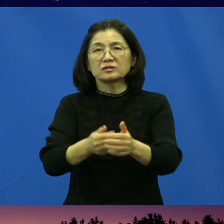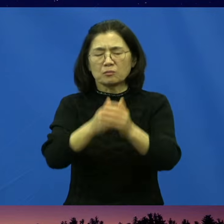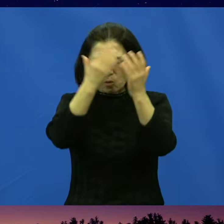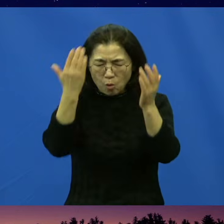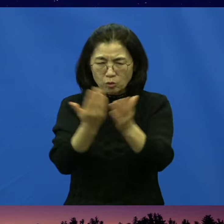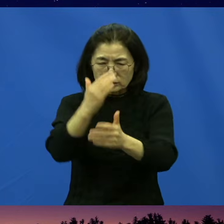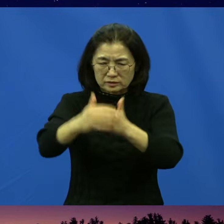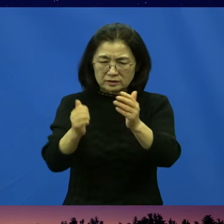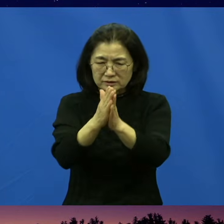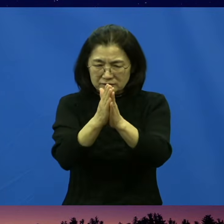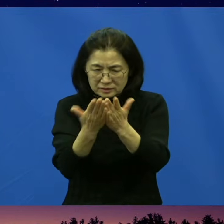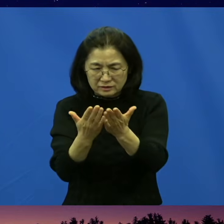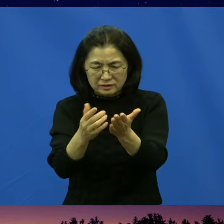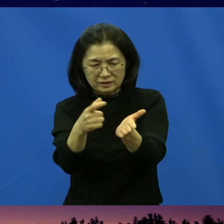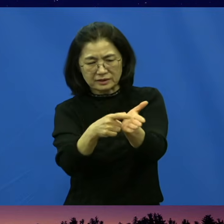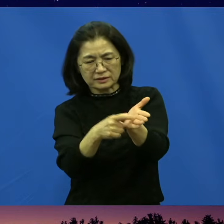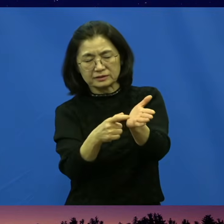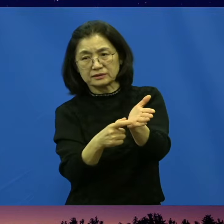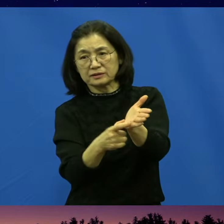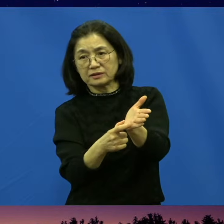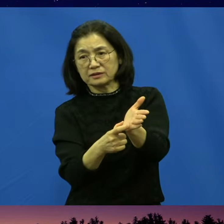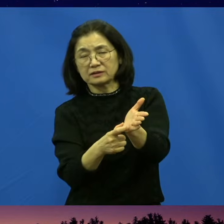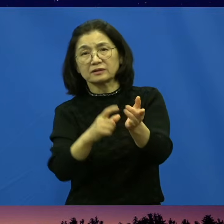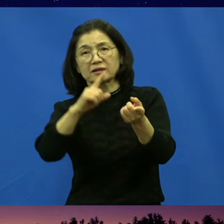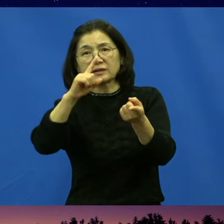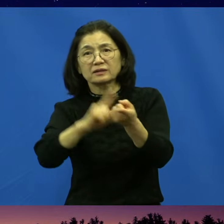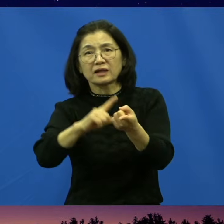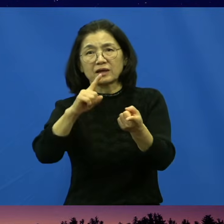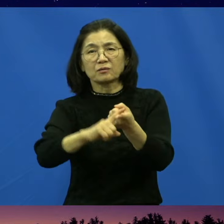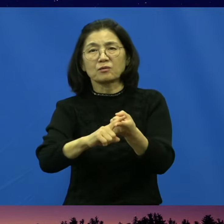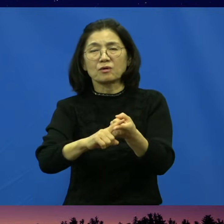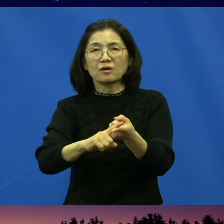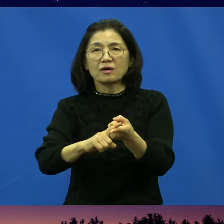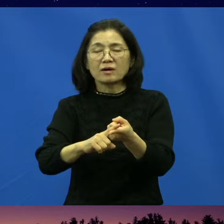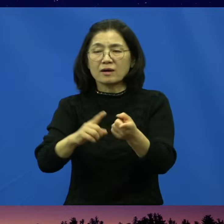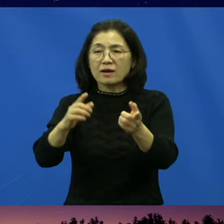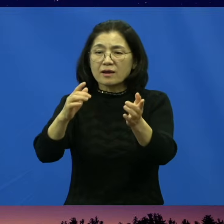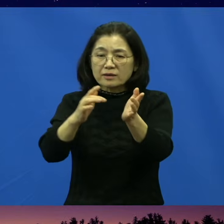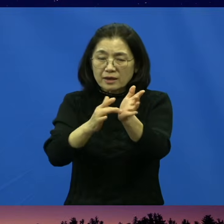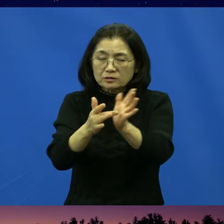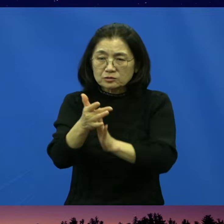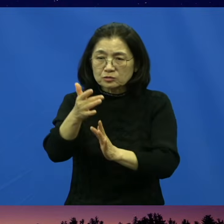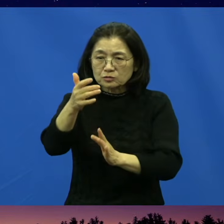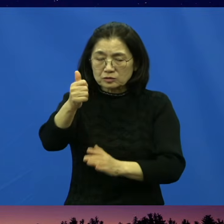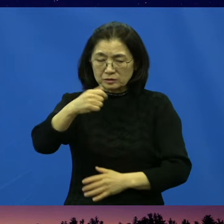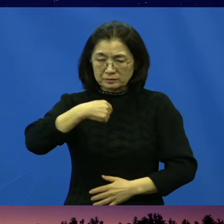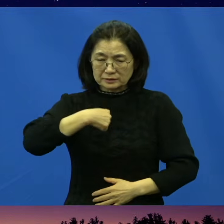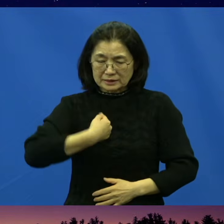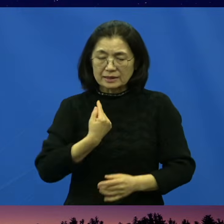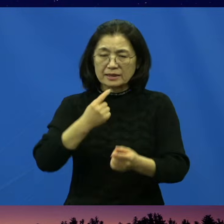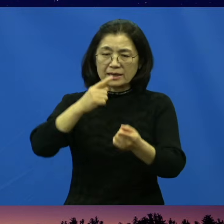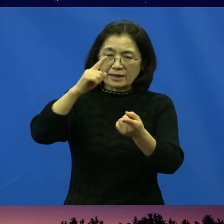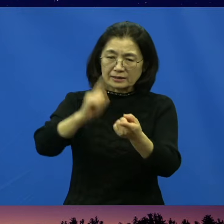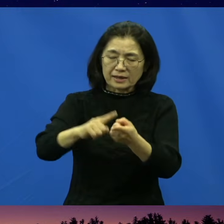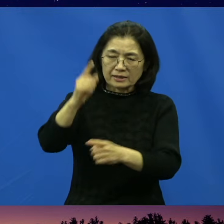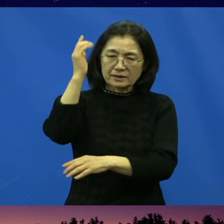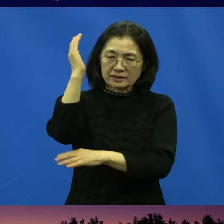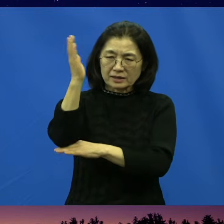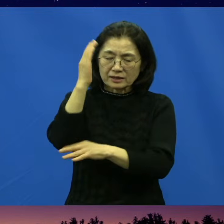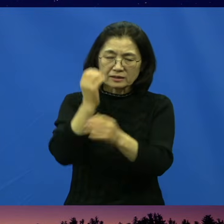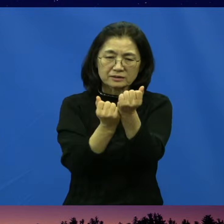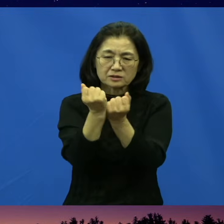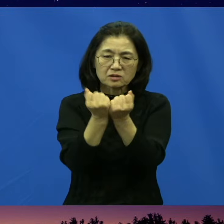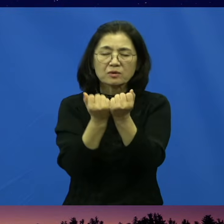바, 자기에게 관한 것, 예수님 자신에게 관한 것을 풀어주셨다라고 말씀을 합니다.